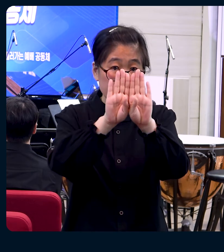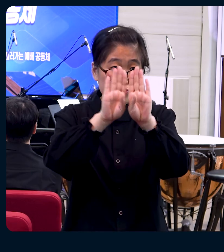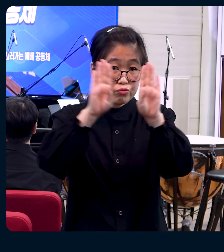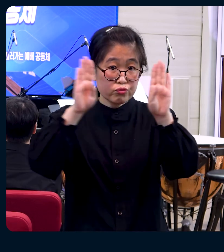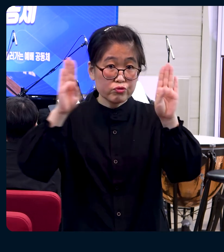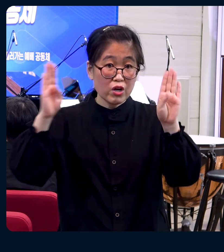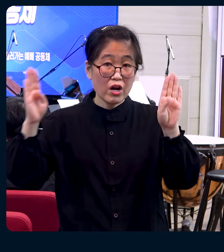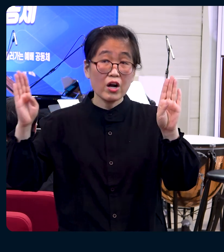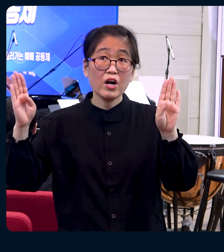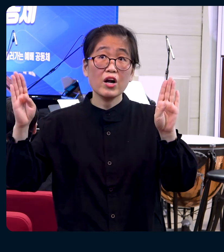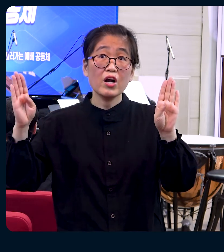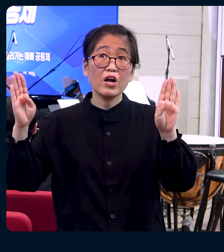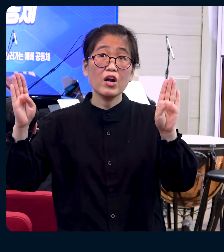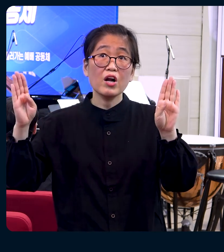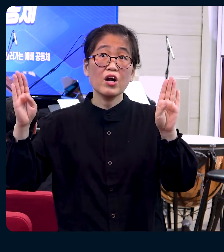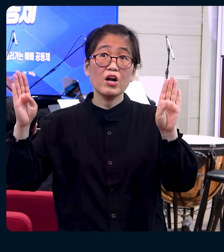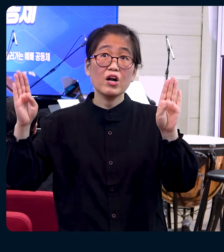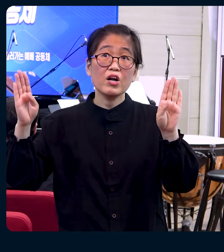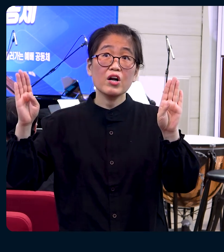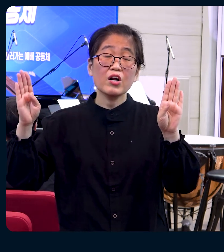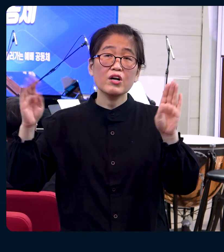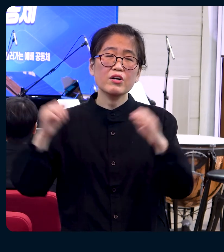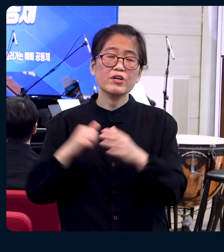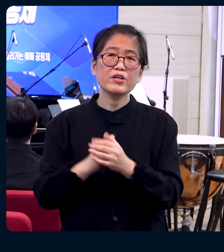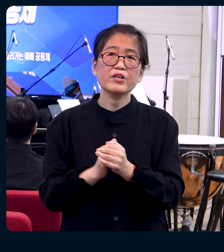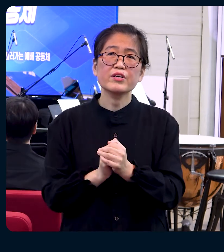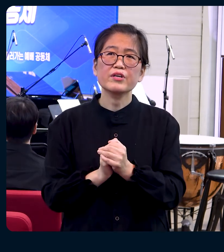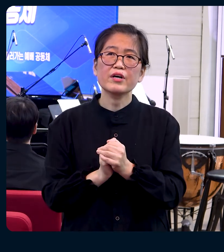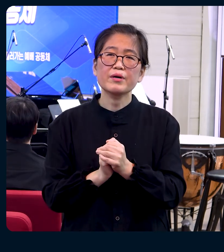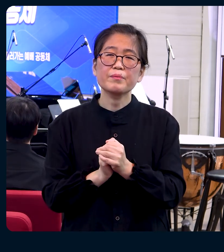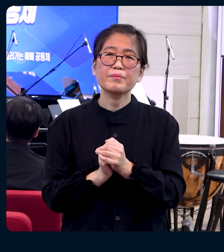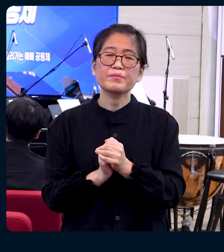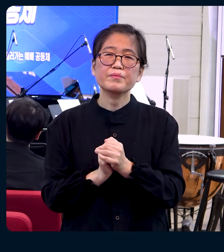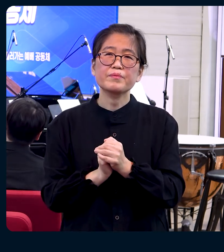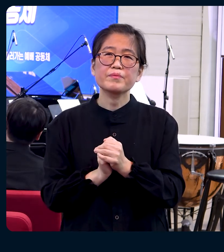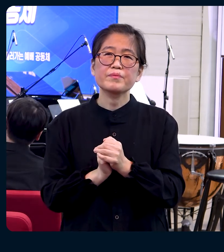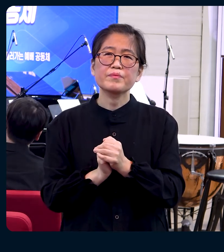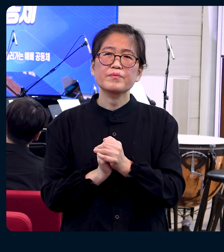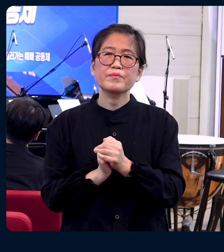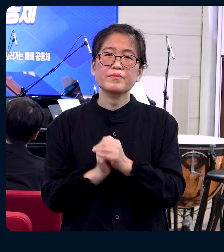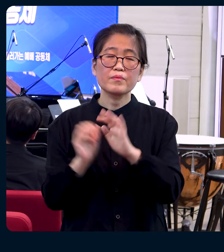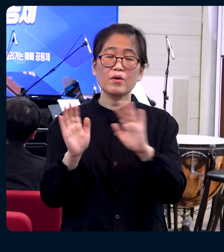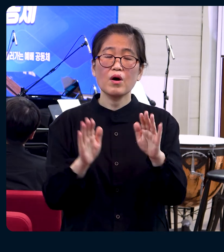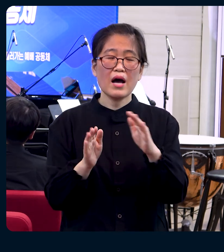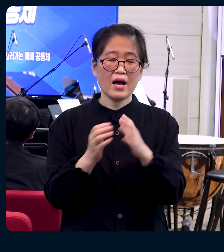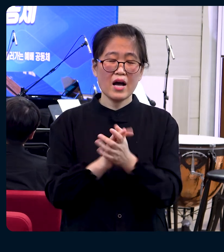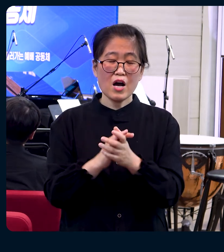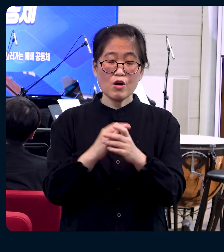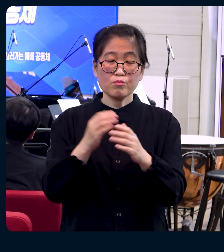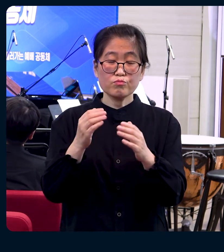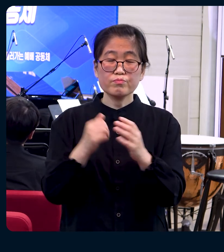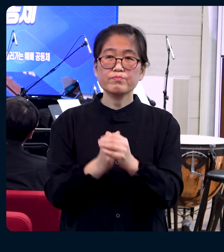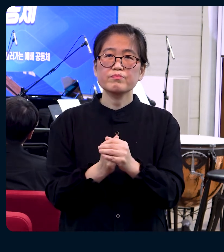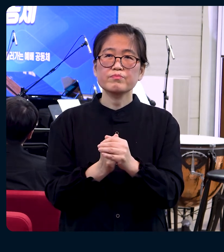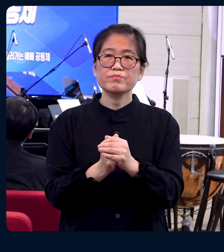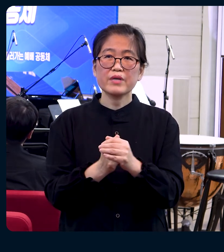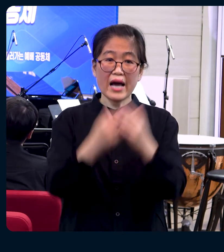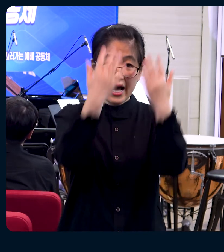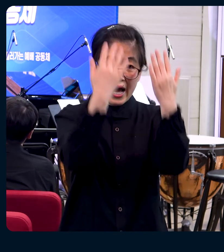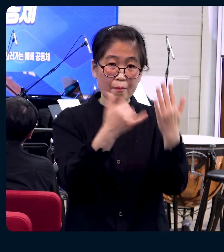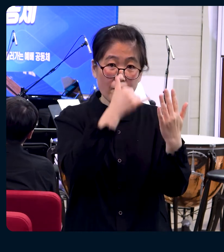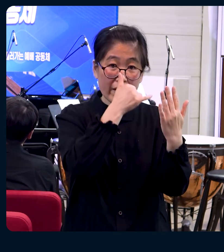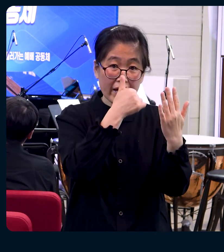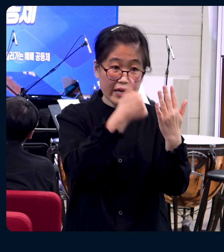여러분, 사실은 문이 열리는 게 복이 아니라 주님과 동행하는 것 자체가 복이에요. 아멘? 요셉은 그게 복이에요.